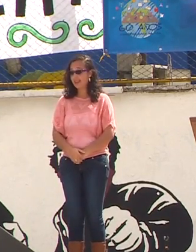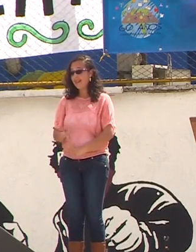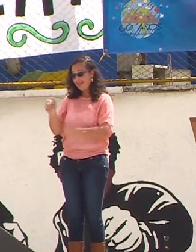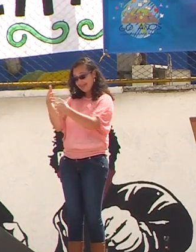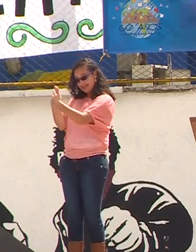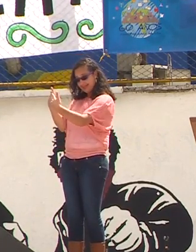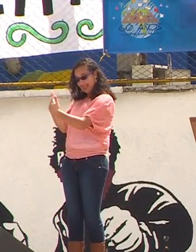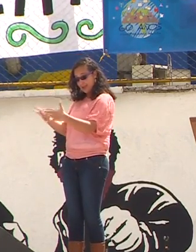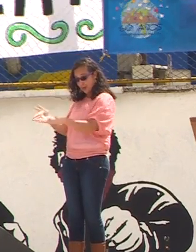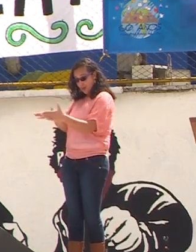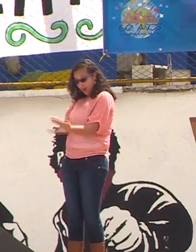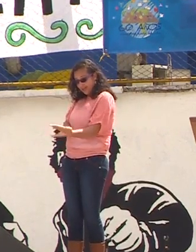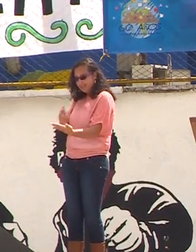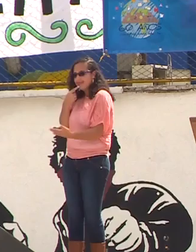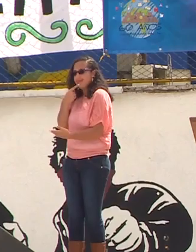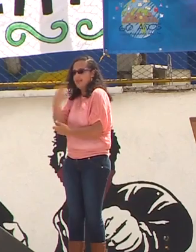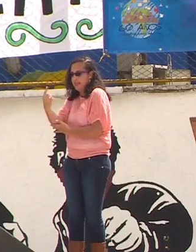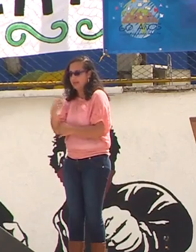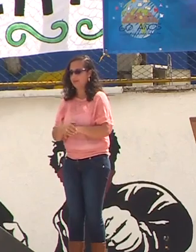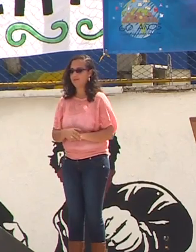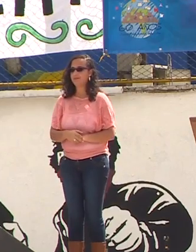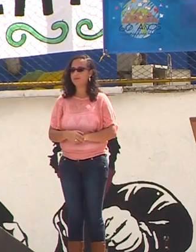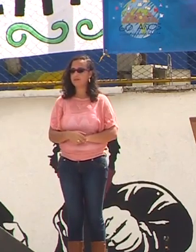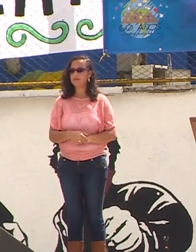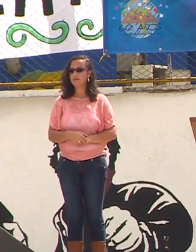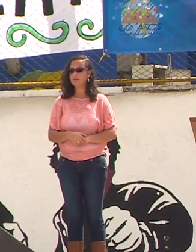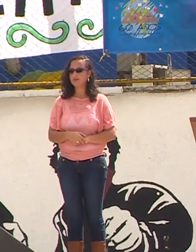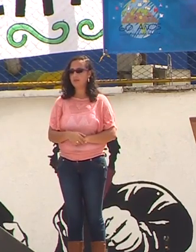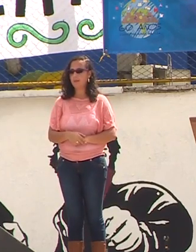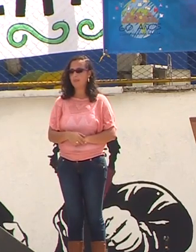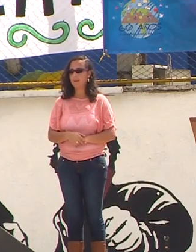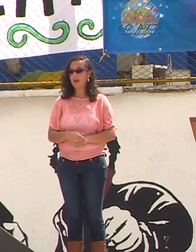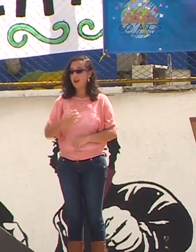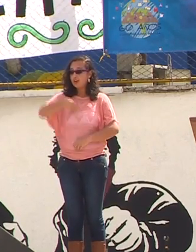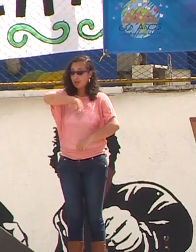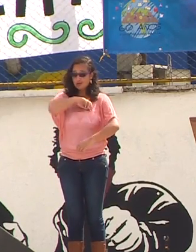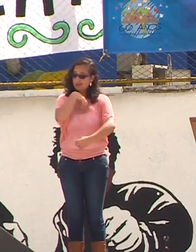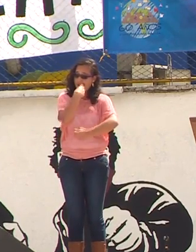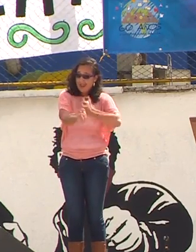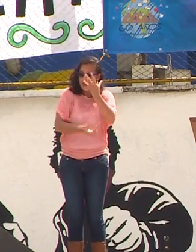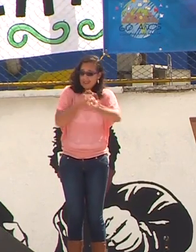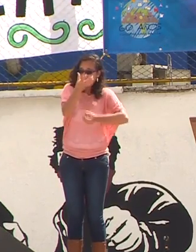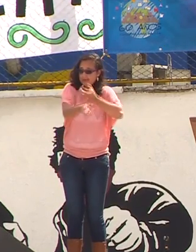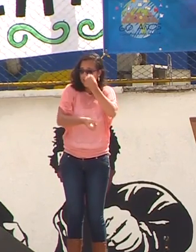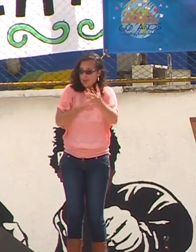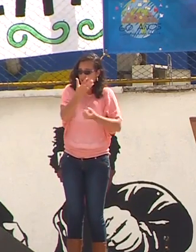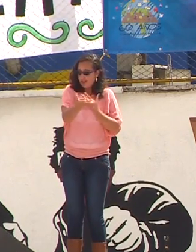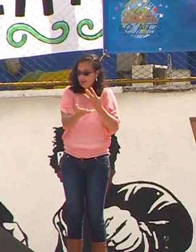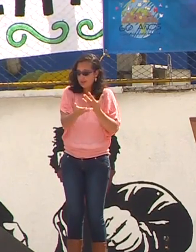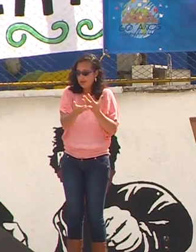necesitamos pocas palabras para expresar lo esencial.